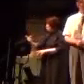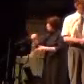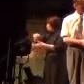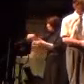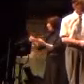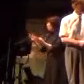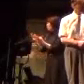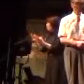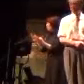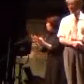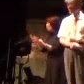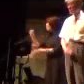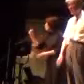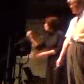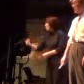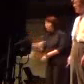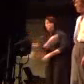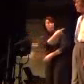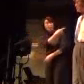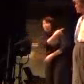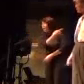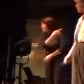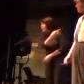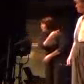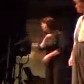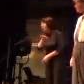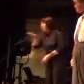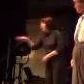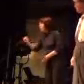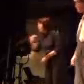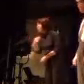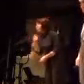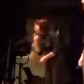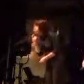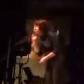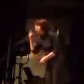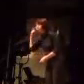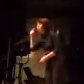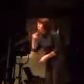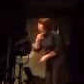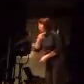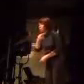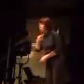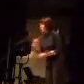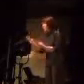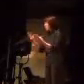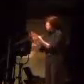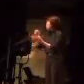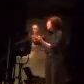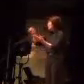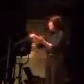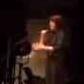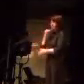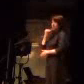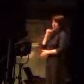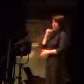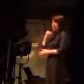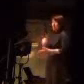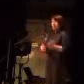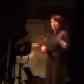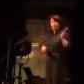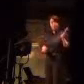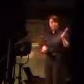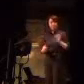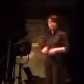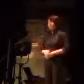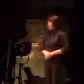です。数字も書き込んでありますが、多分皆さん全然ピンとこないと思いますので、数字は無視していただいて、結構です